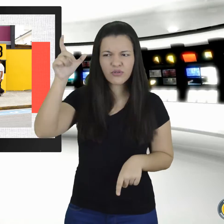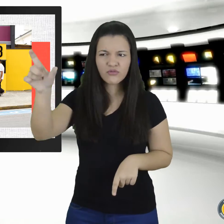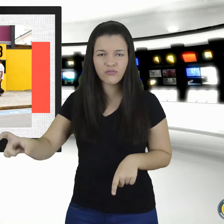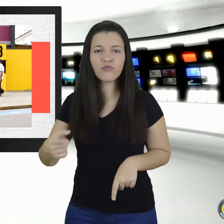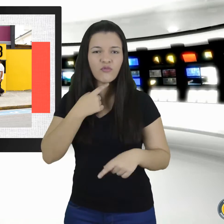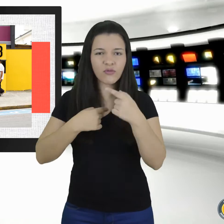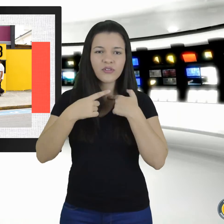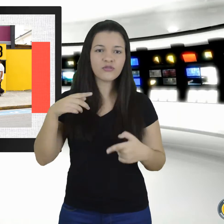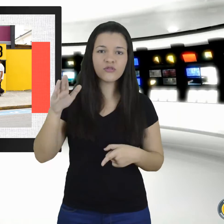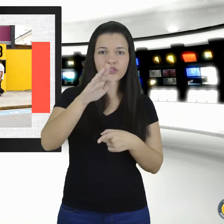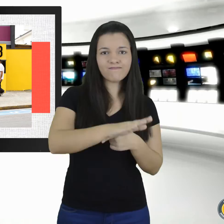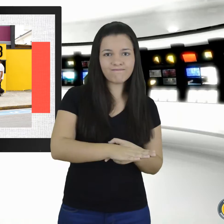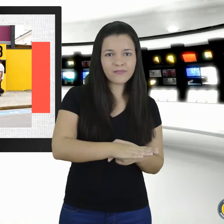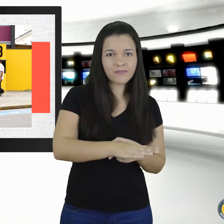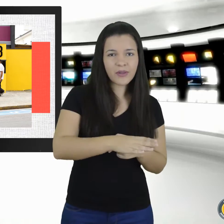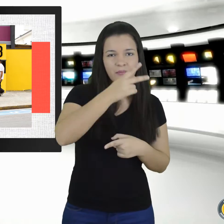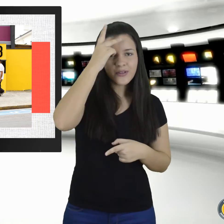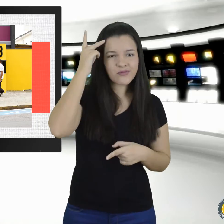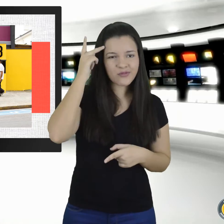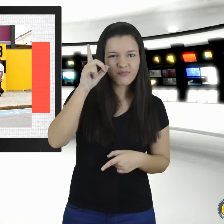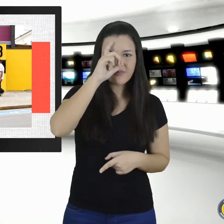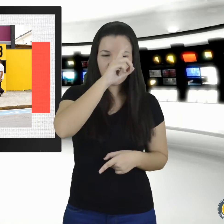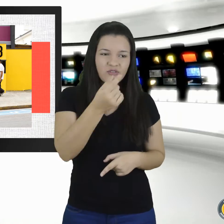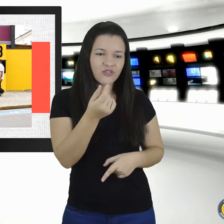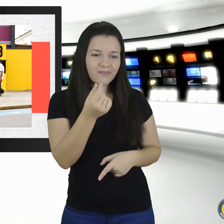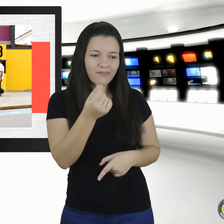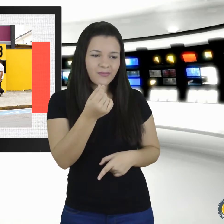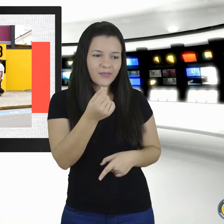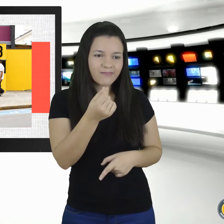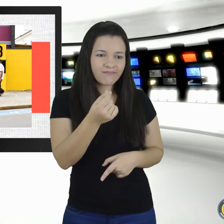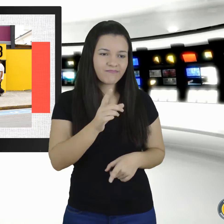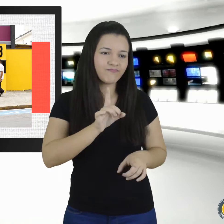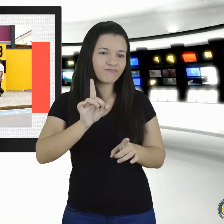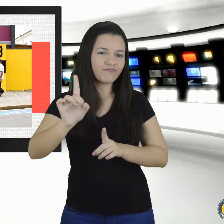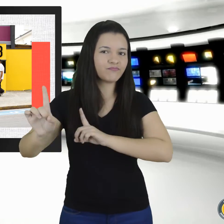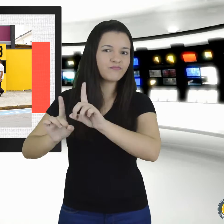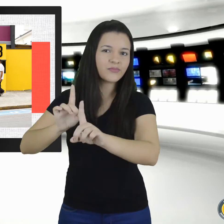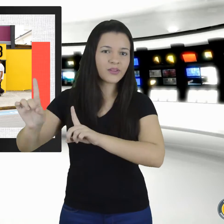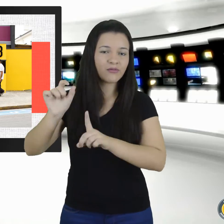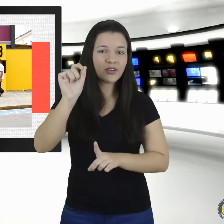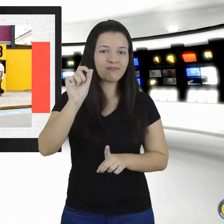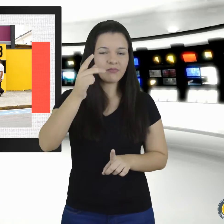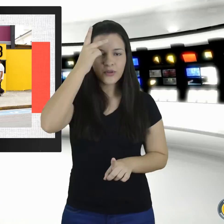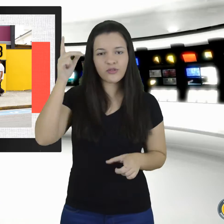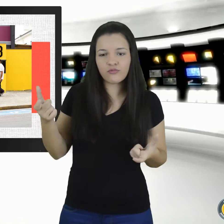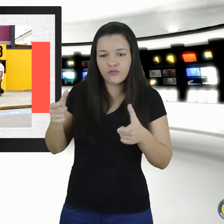que fazem doações, tivemos um número menor de novos doadores em relação ao